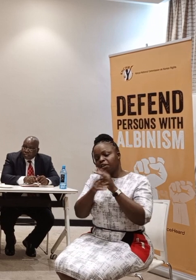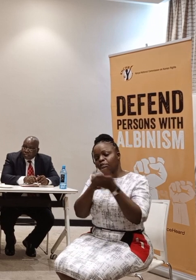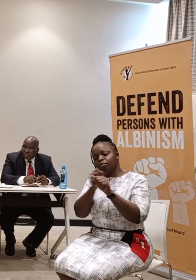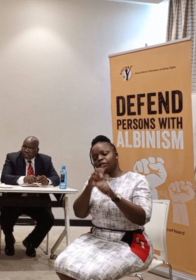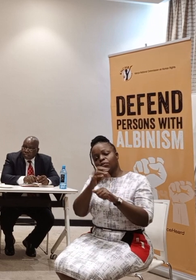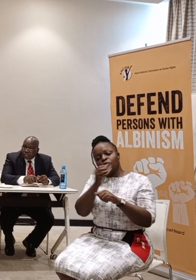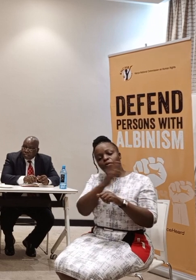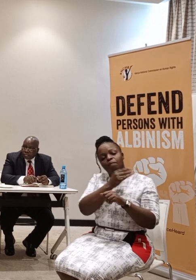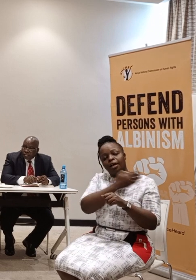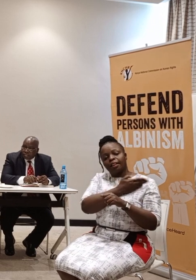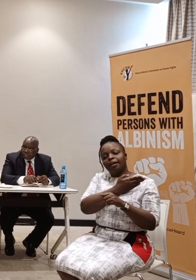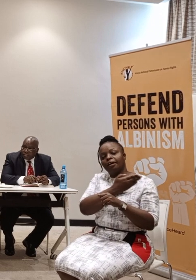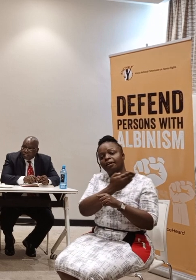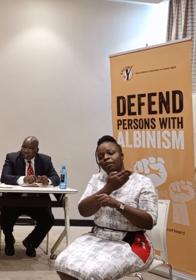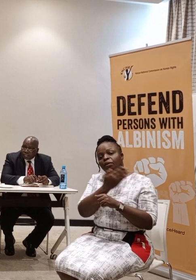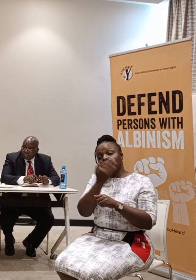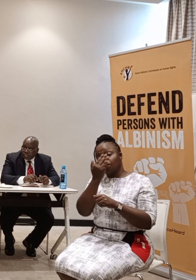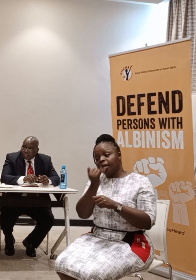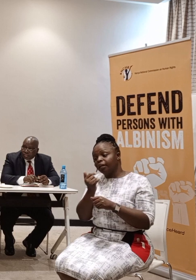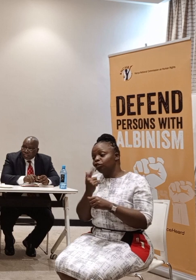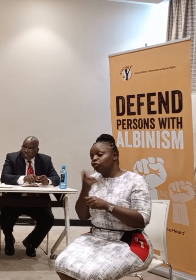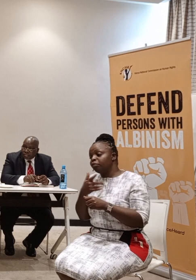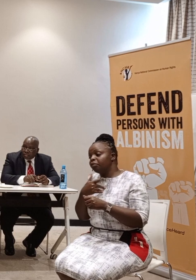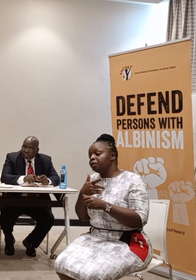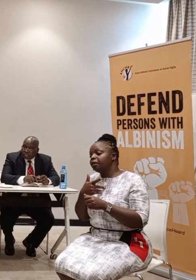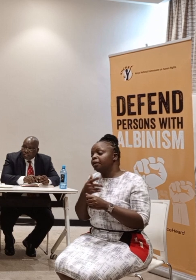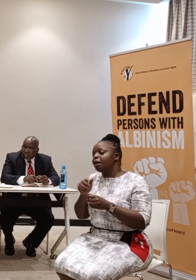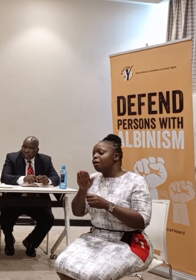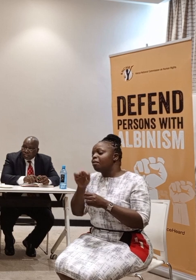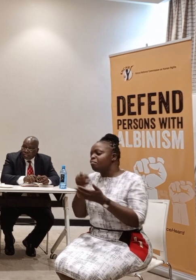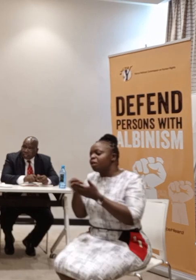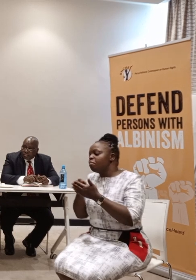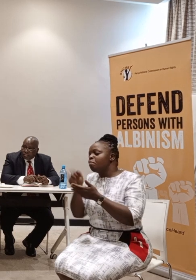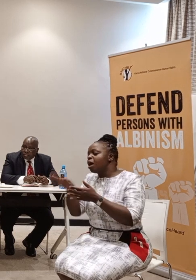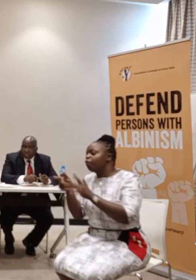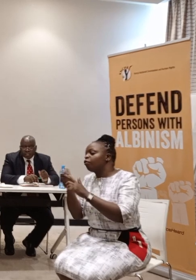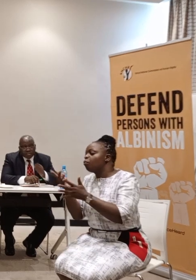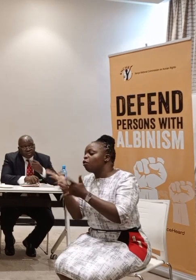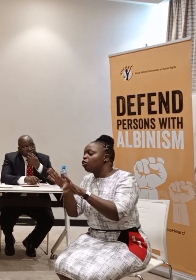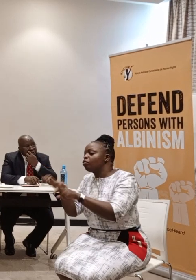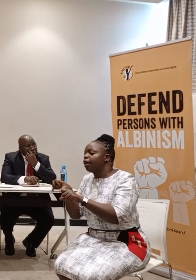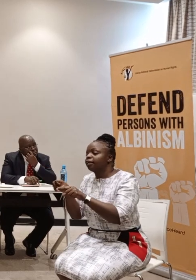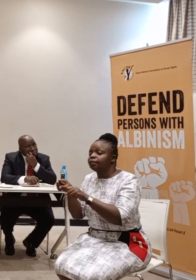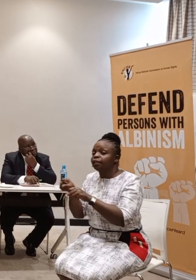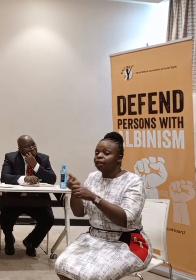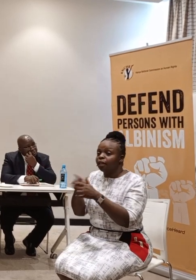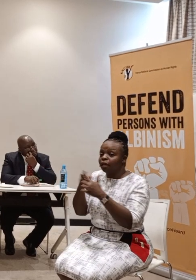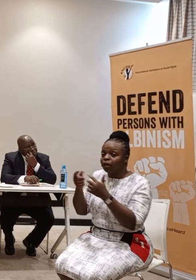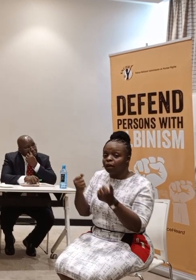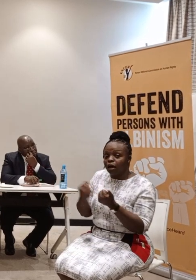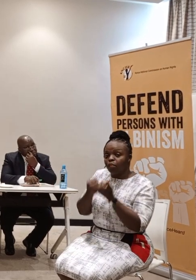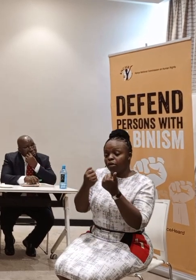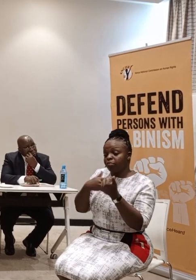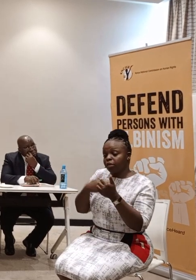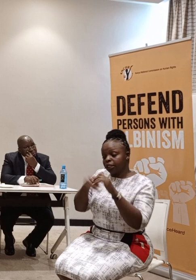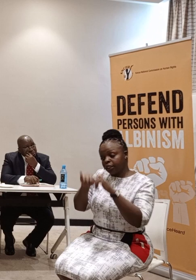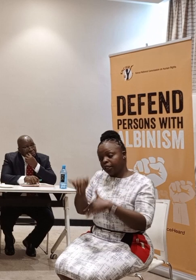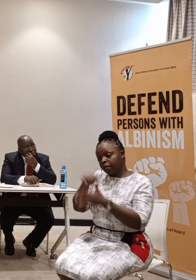niliambiwa nirudishe mali nimetoa. And then ikakuja hii time sasa I stay in